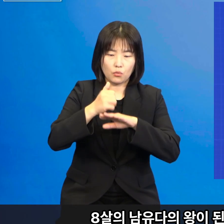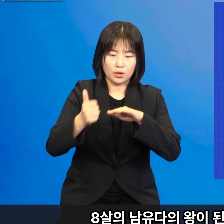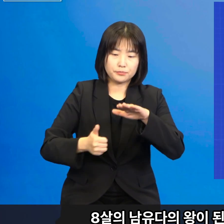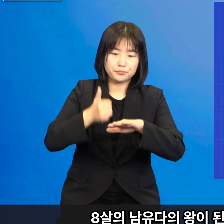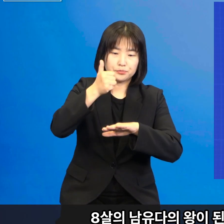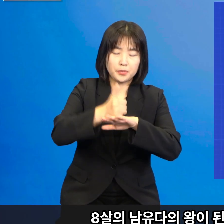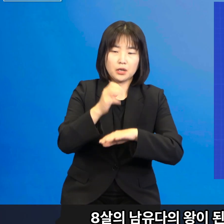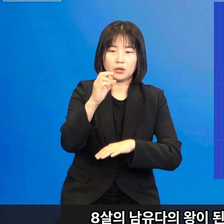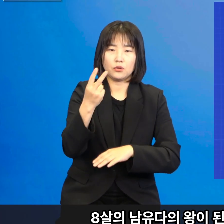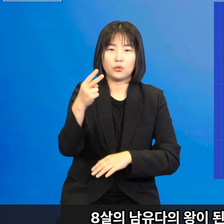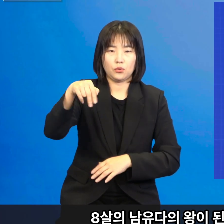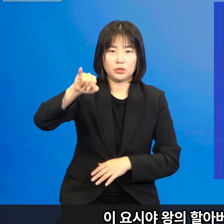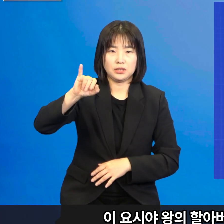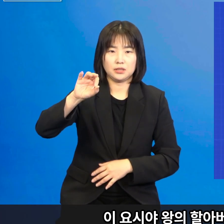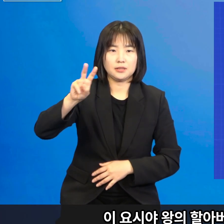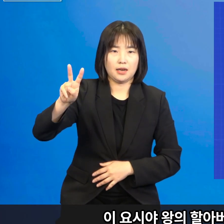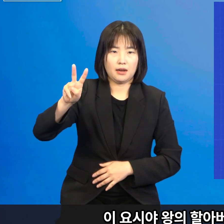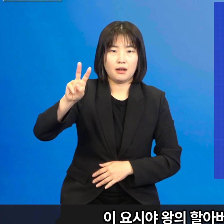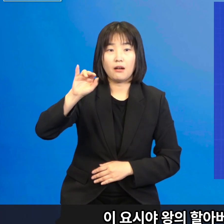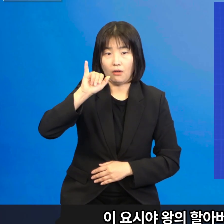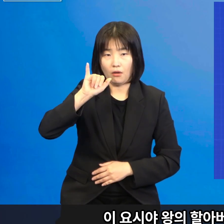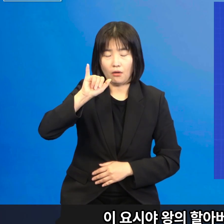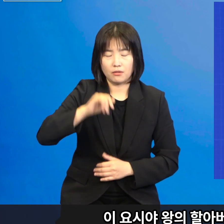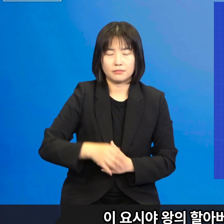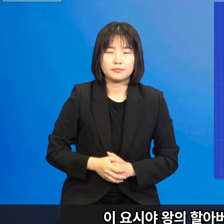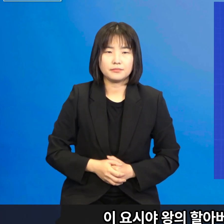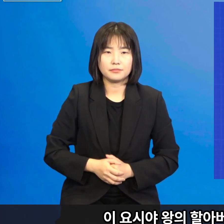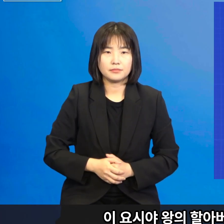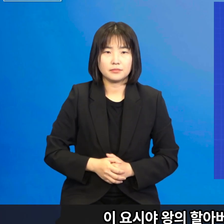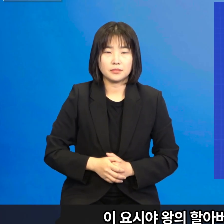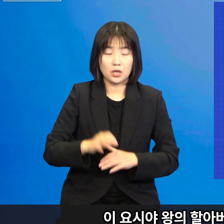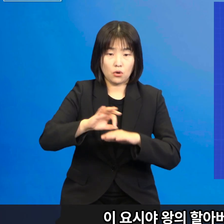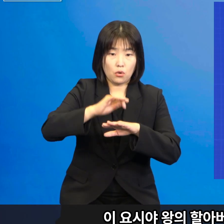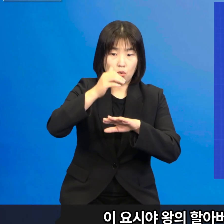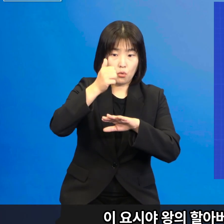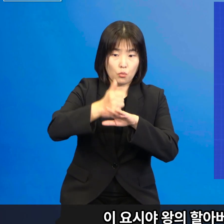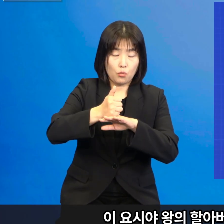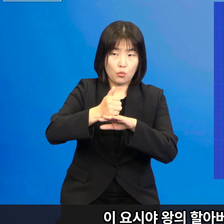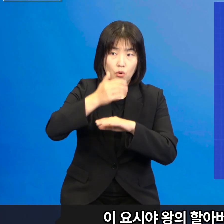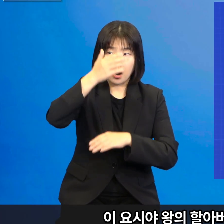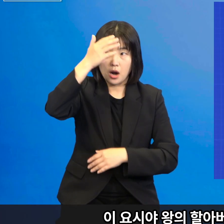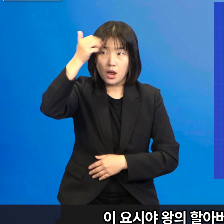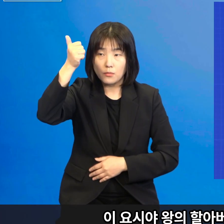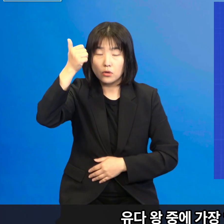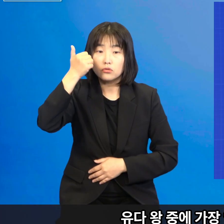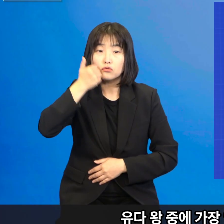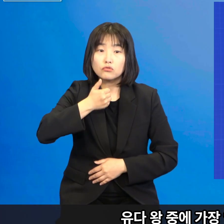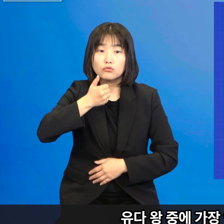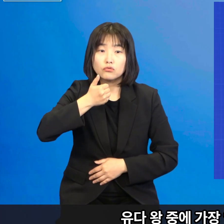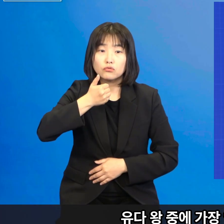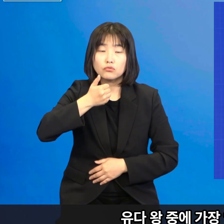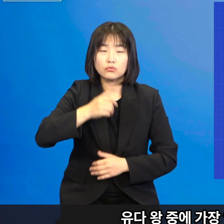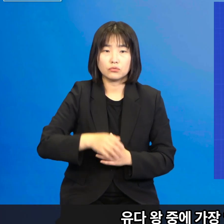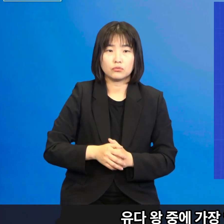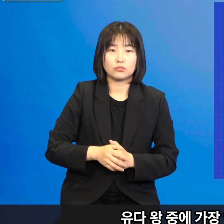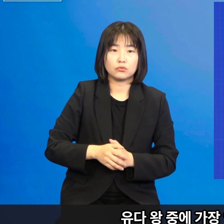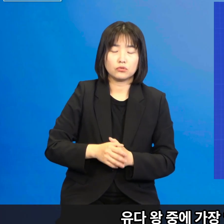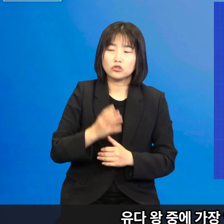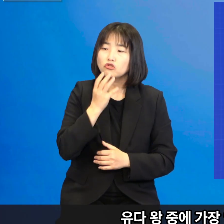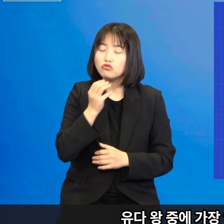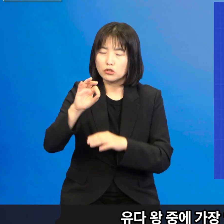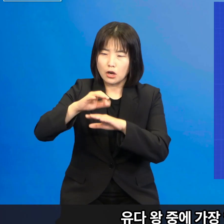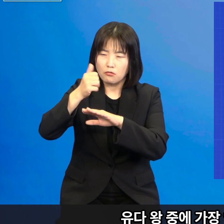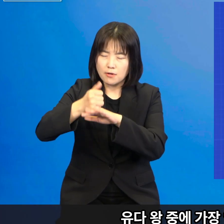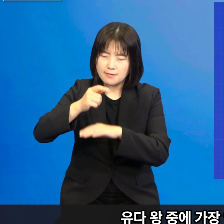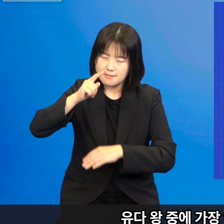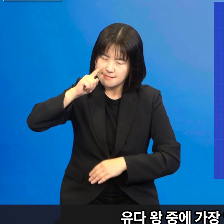요시야 왕이 등장합니다. 이 요시야 왕의 할아버지는 므낫세 왕으로서 유다 왕 중에 가장